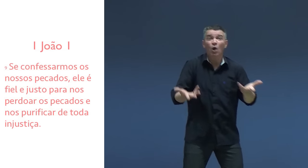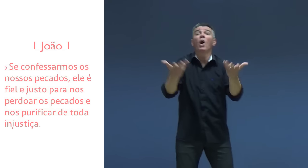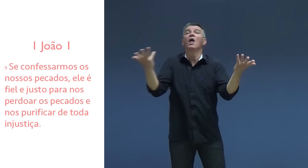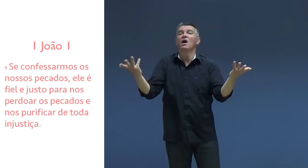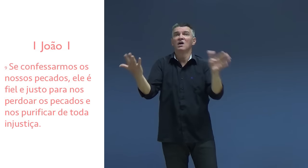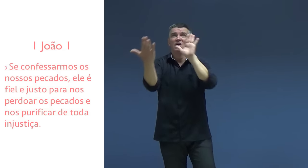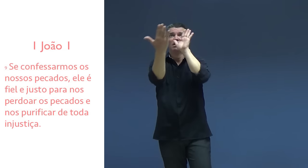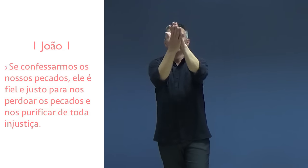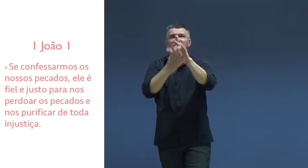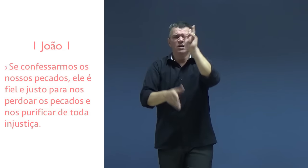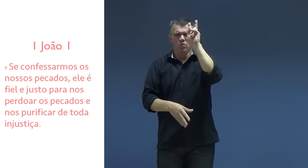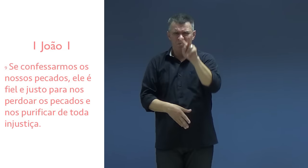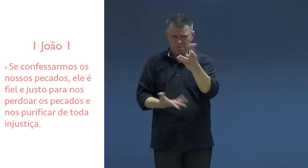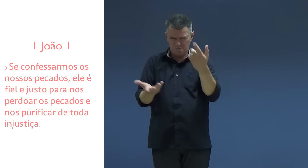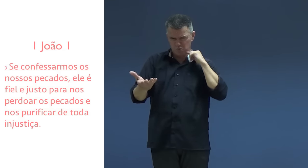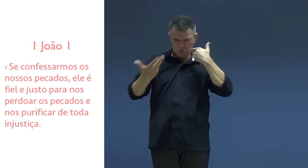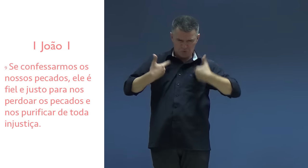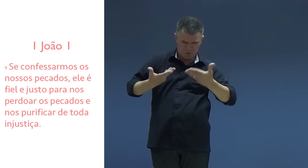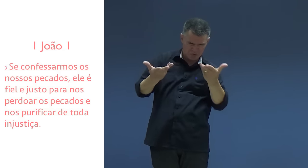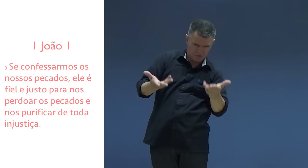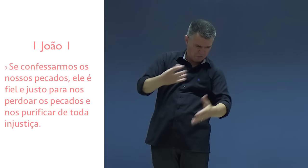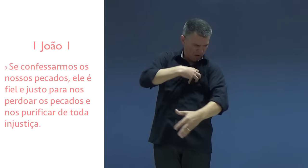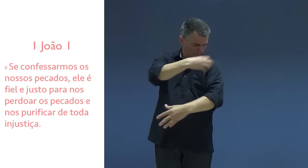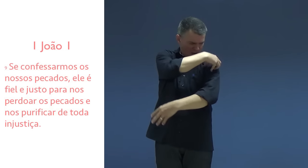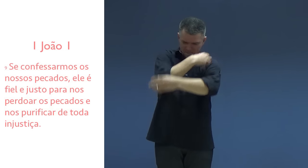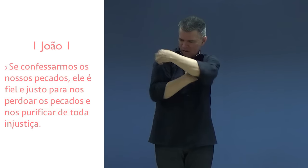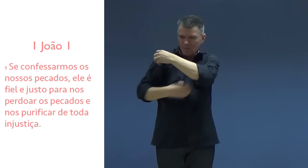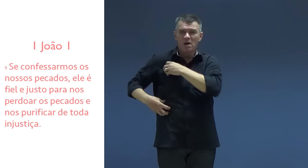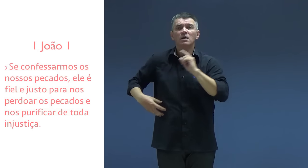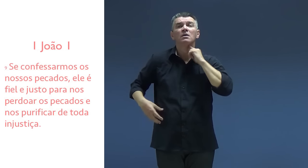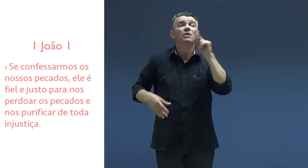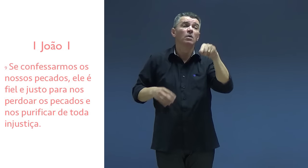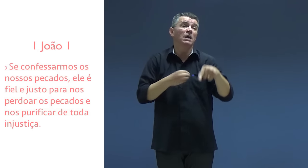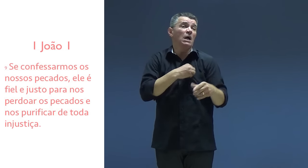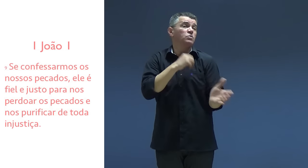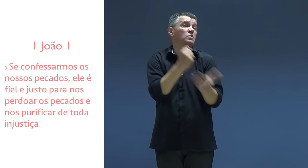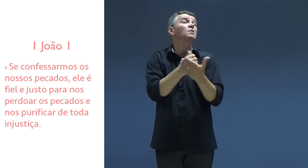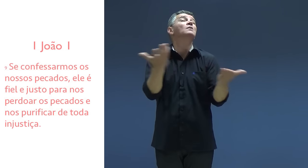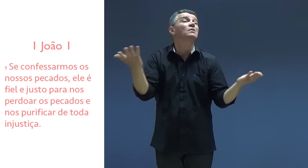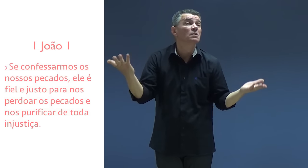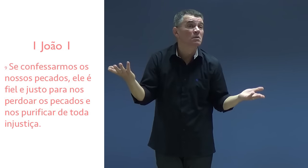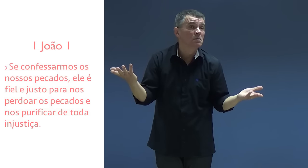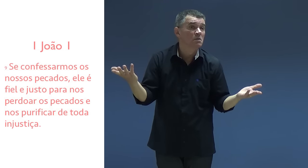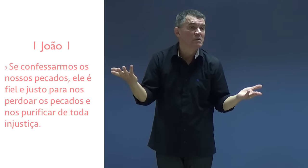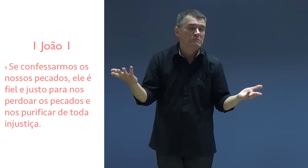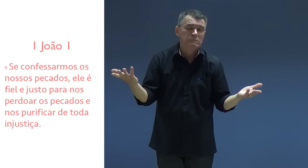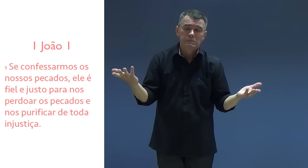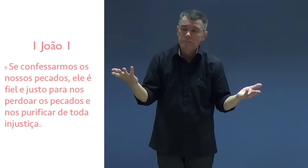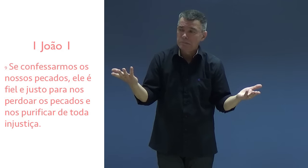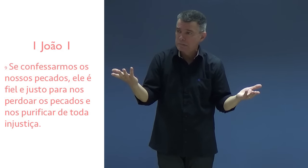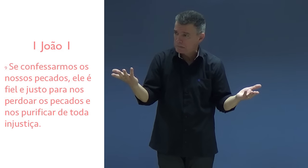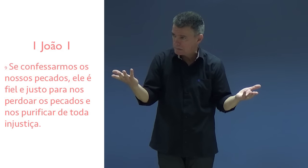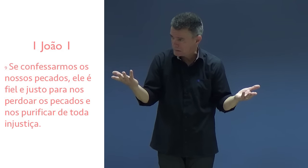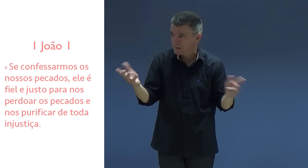tirar. E agora? Você está face a face, mas olha, ué, você está todo sujo, cheio de marcas, o que é isso? São os seus pecados escondidos.